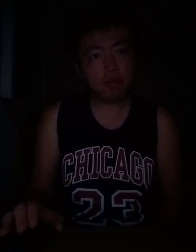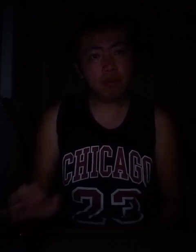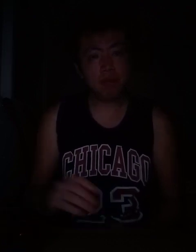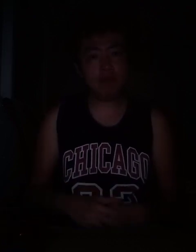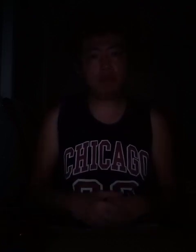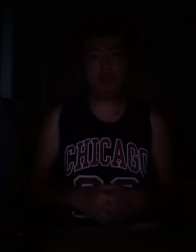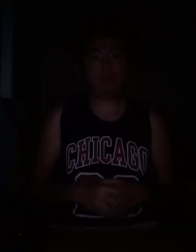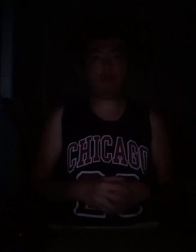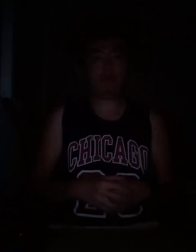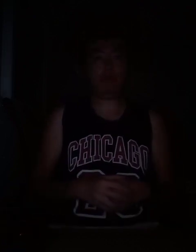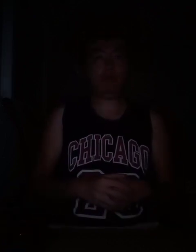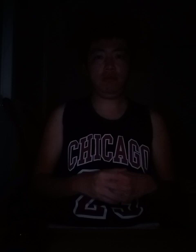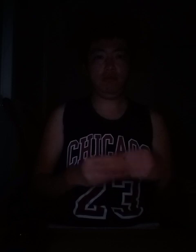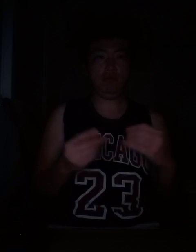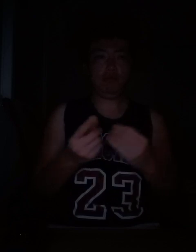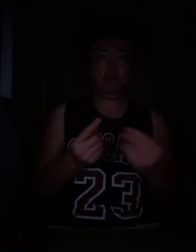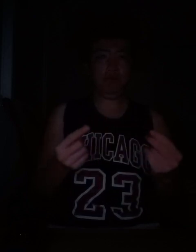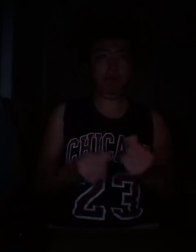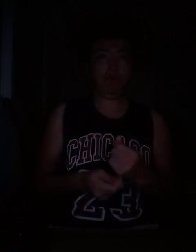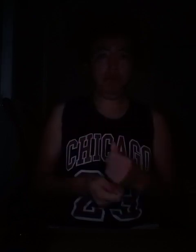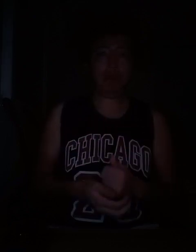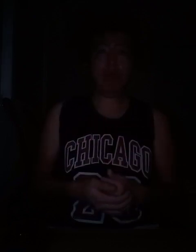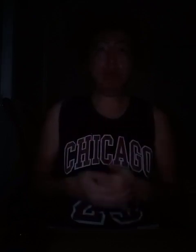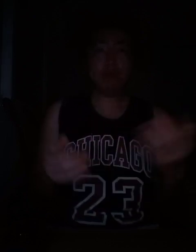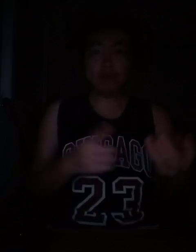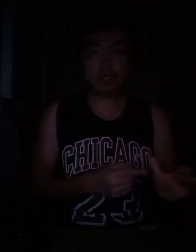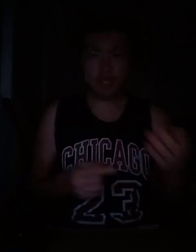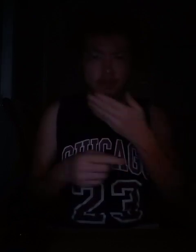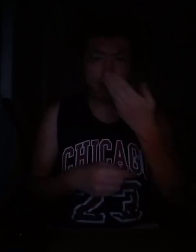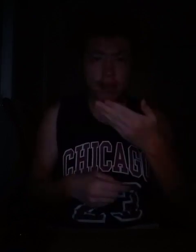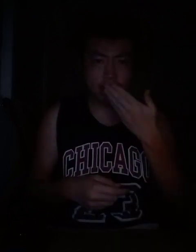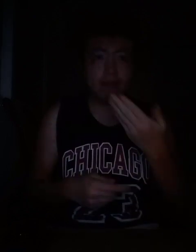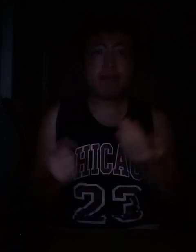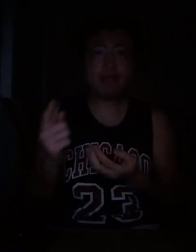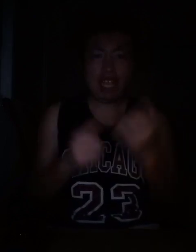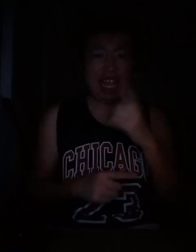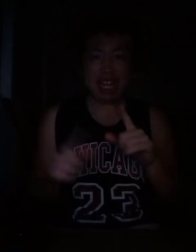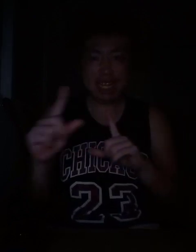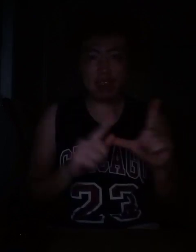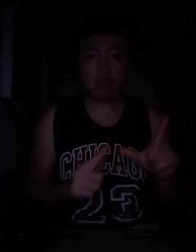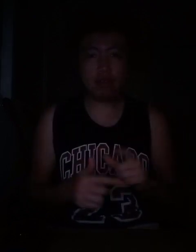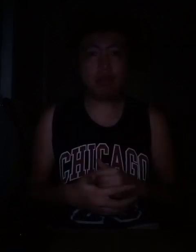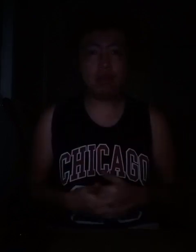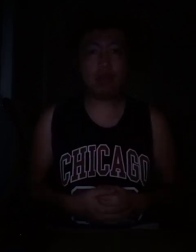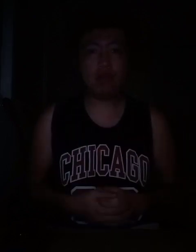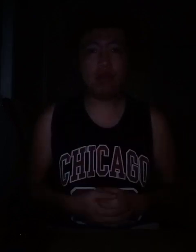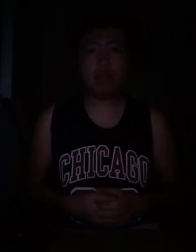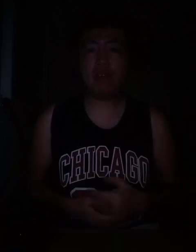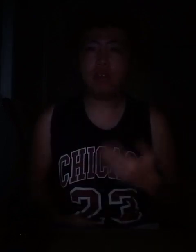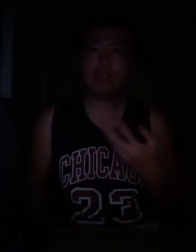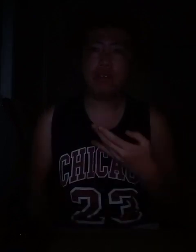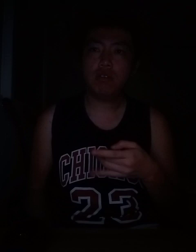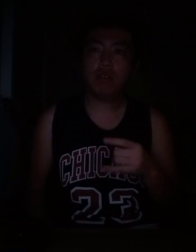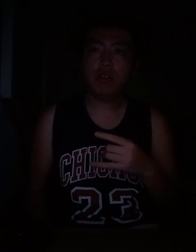프로틴이 부족하니까 나랑 같이 챙겨요. 더 맛있고 더 라이트하게. 딜라이트하게 채우는 아침